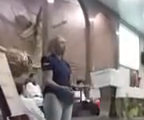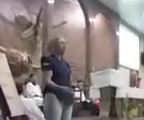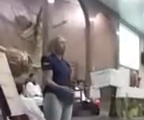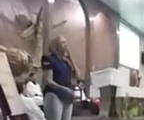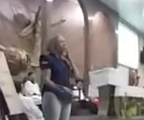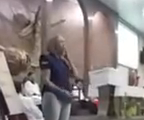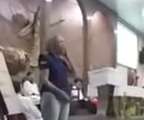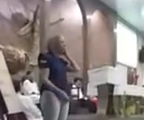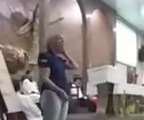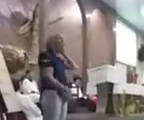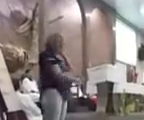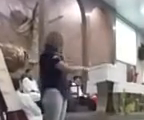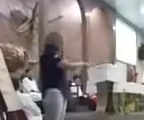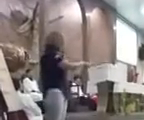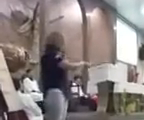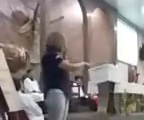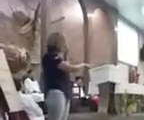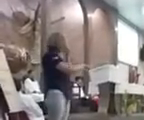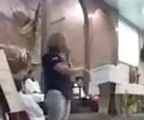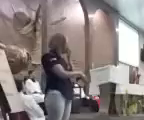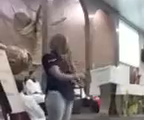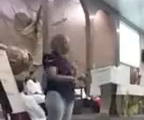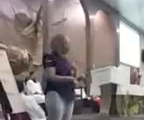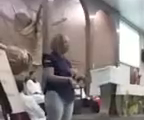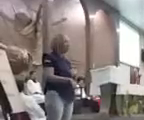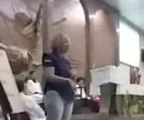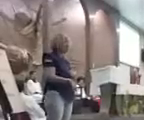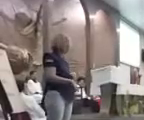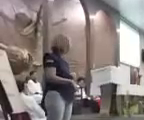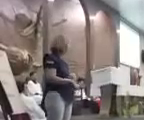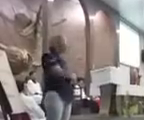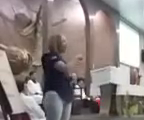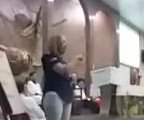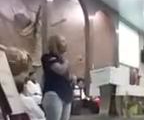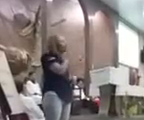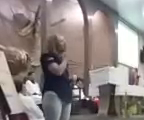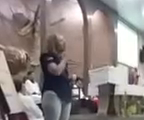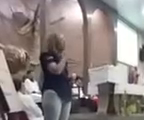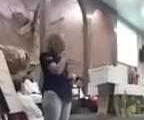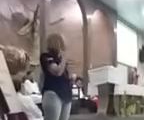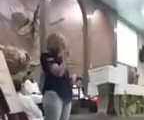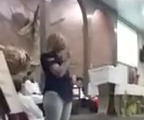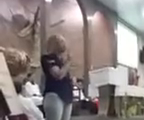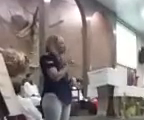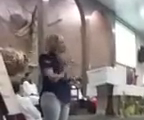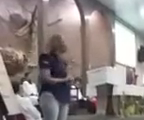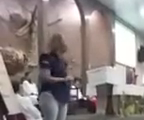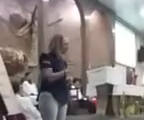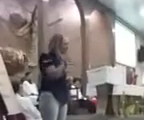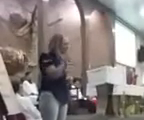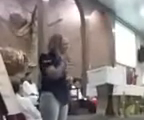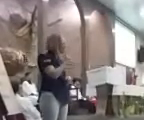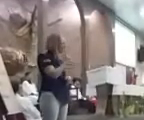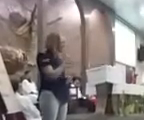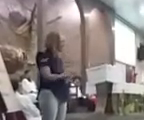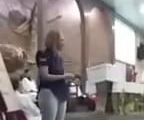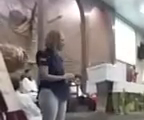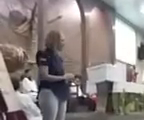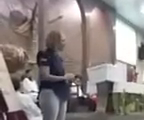Não é pequenininha, tu está ligando por vou te. Porque esta família, com